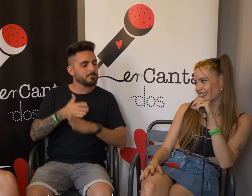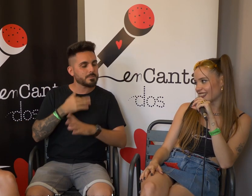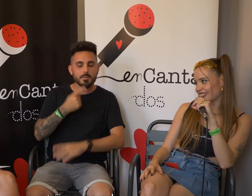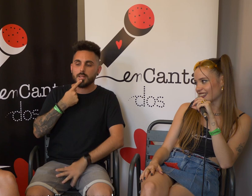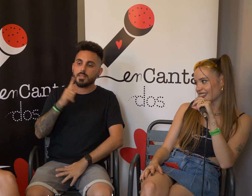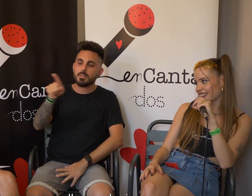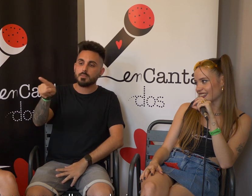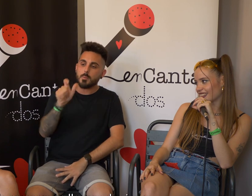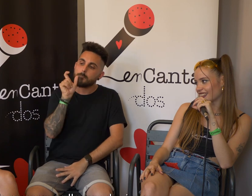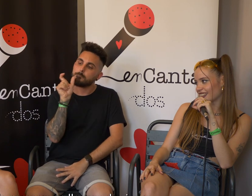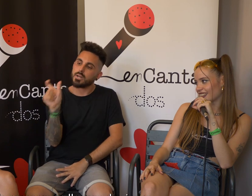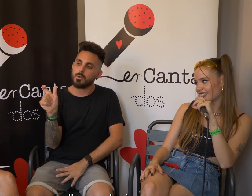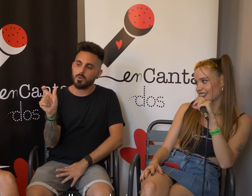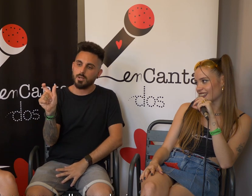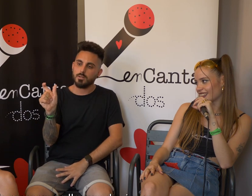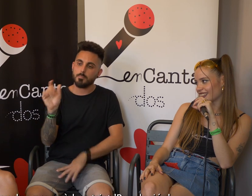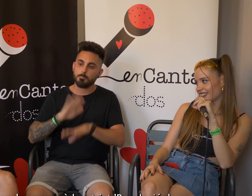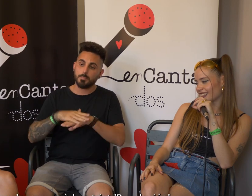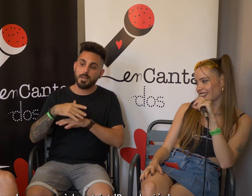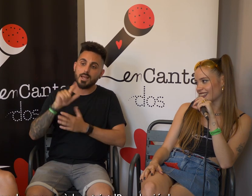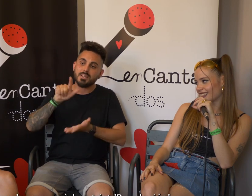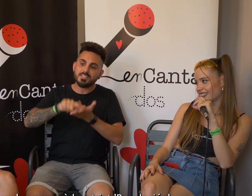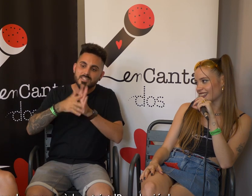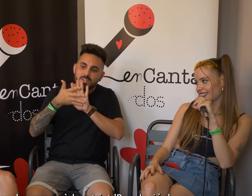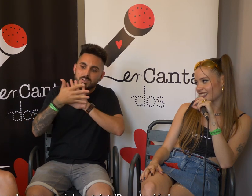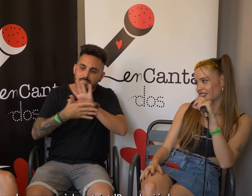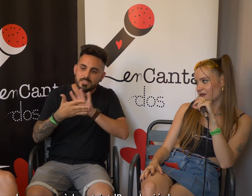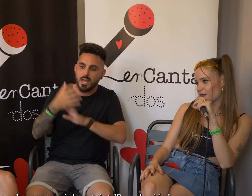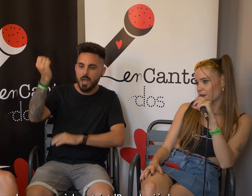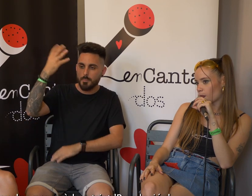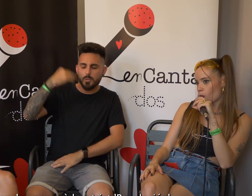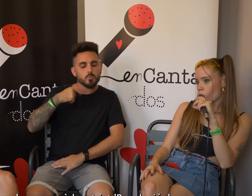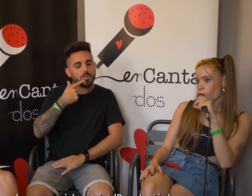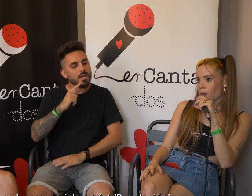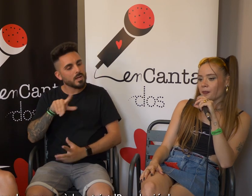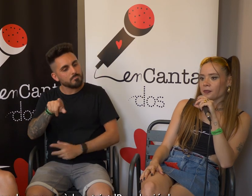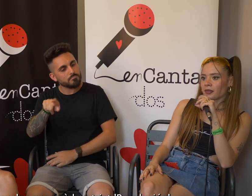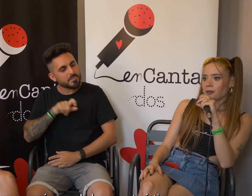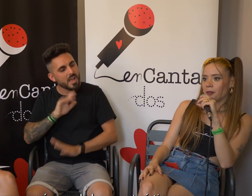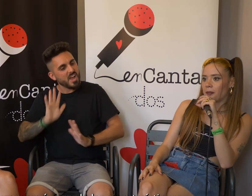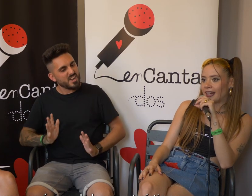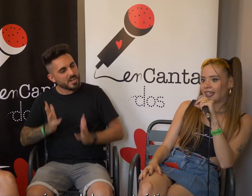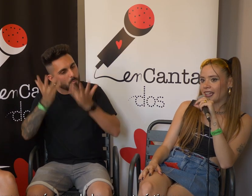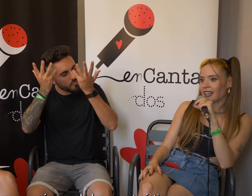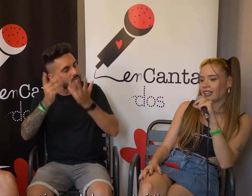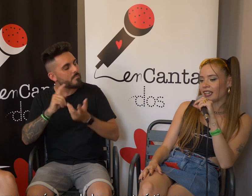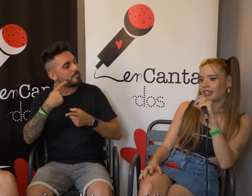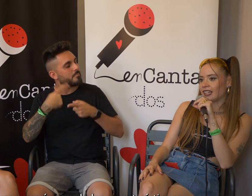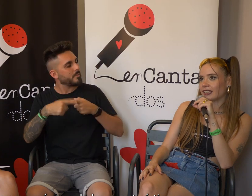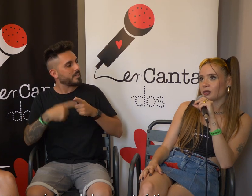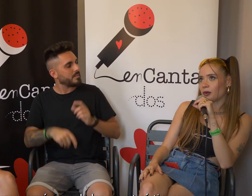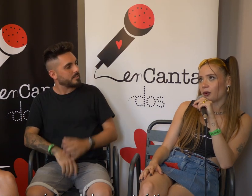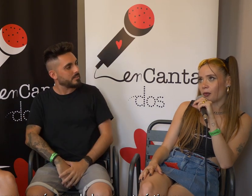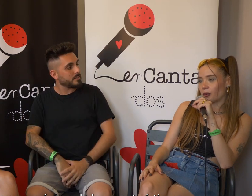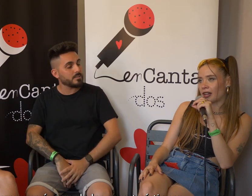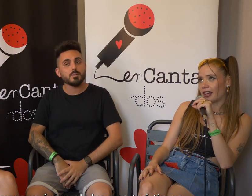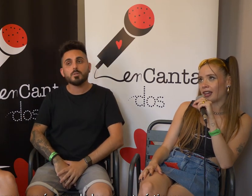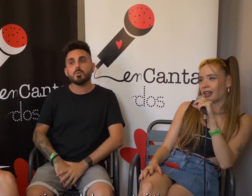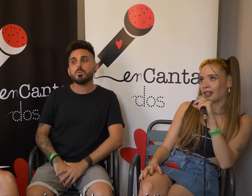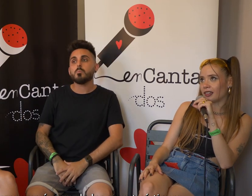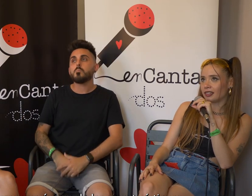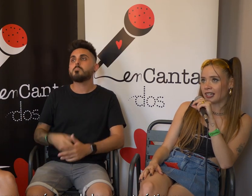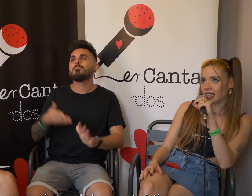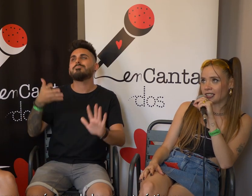paraula i llavors l'aprenem en llengua de signes. Explica'ns per què has triat Revolución. Perquè crec que és